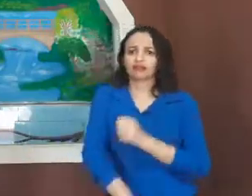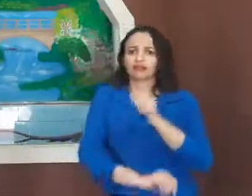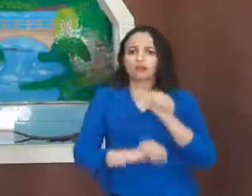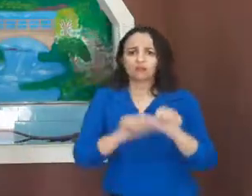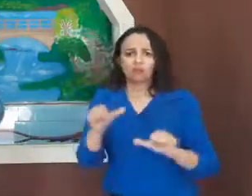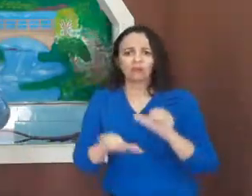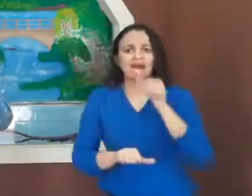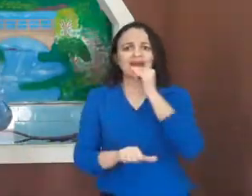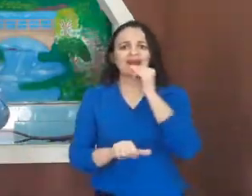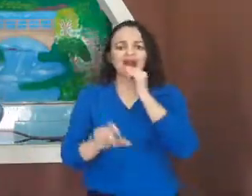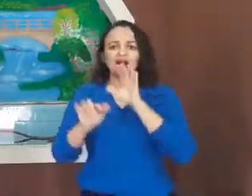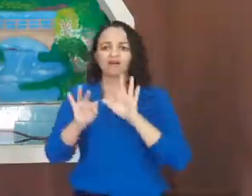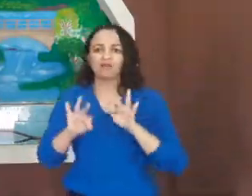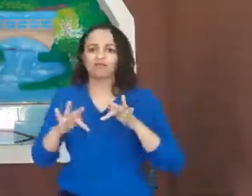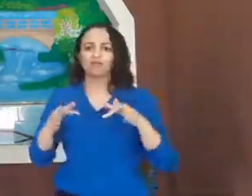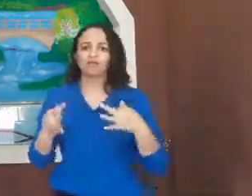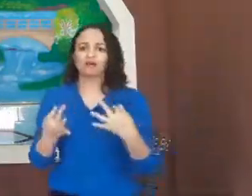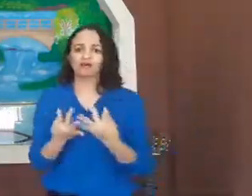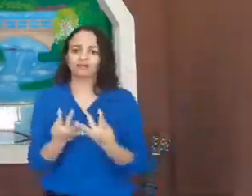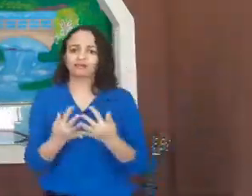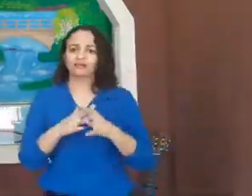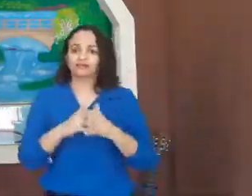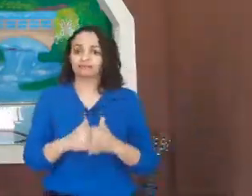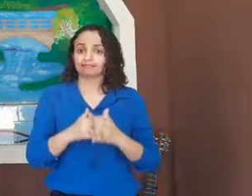a família.